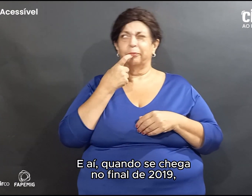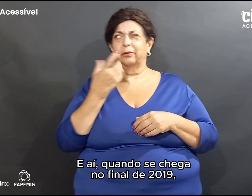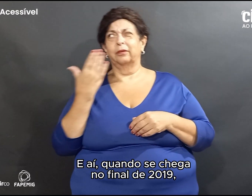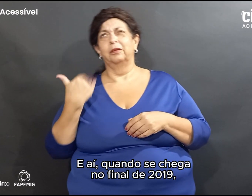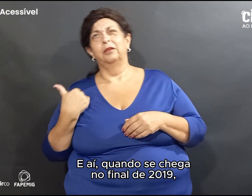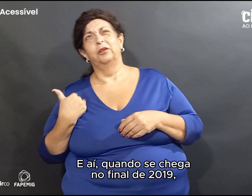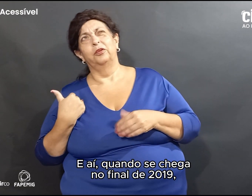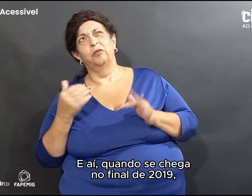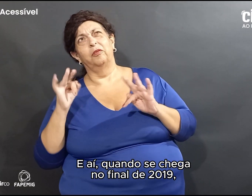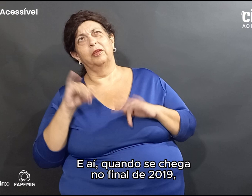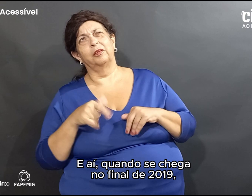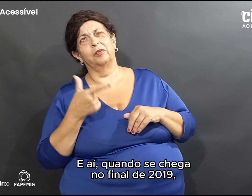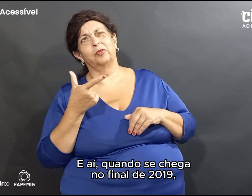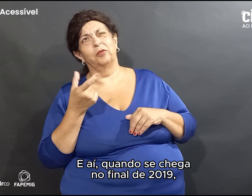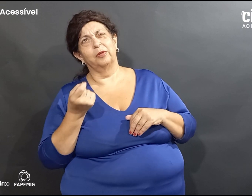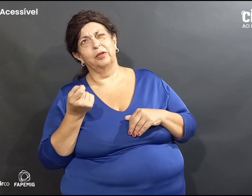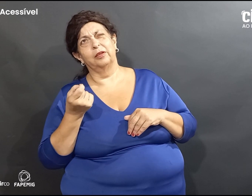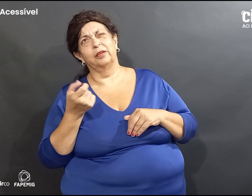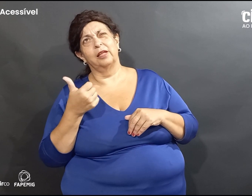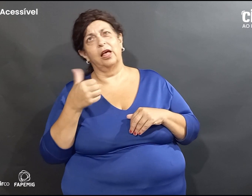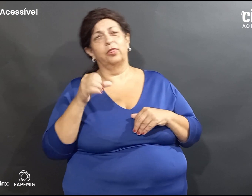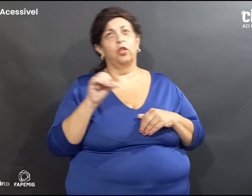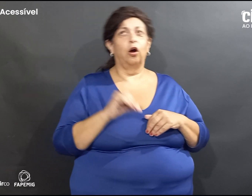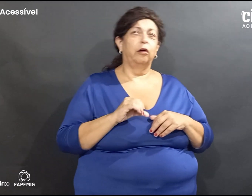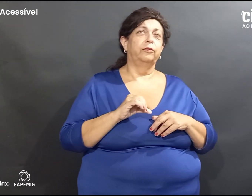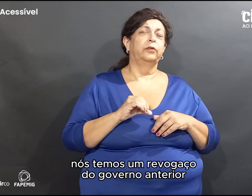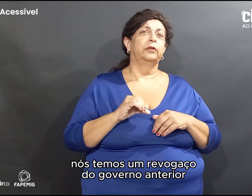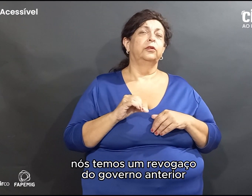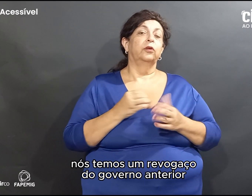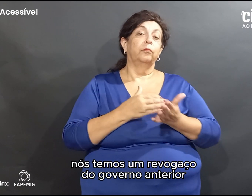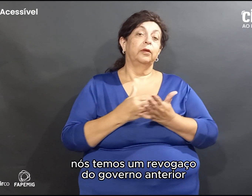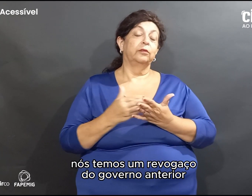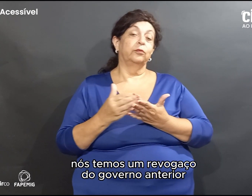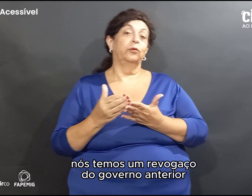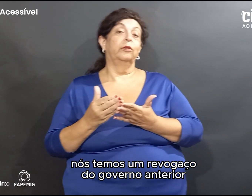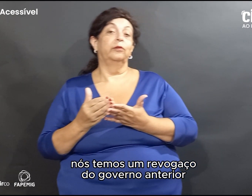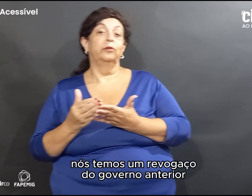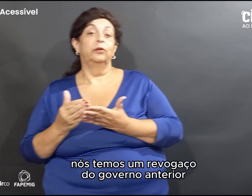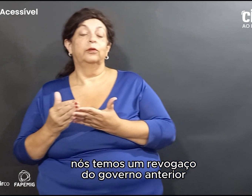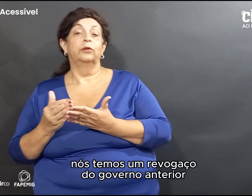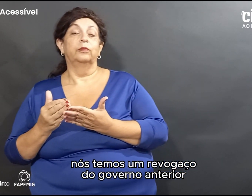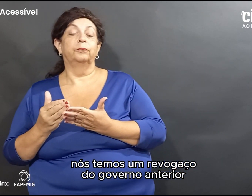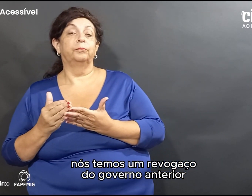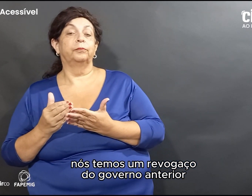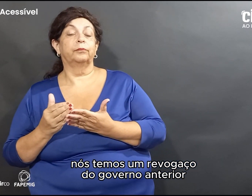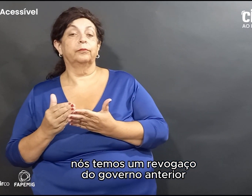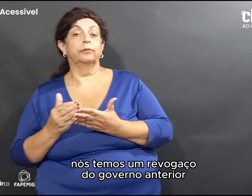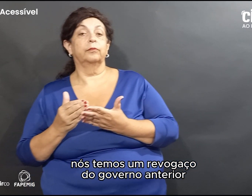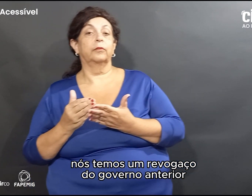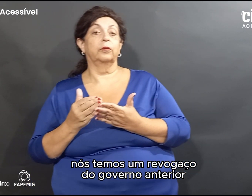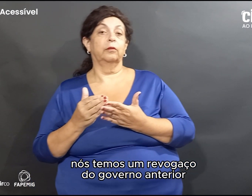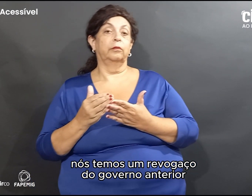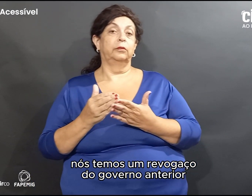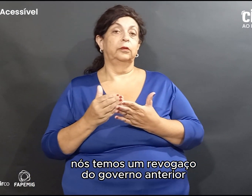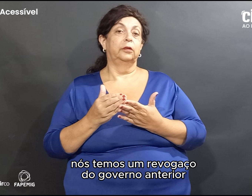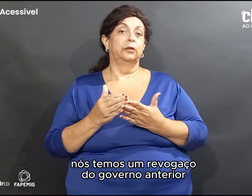de 2019, nós temos aí o revogaço,